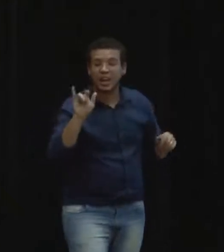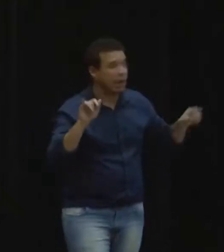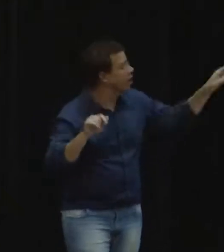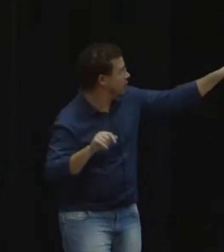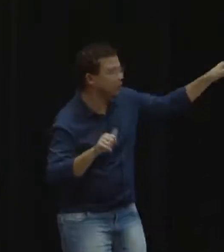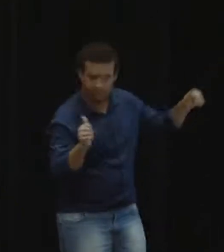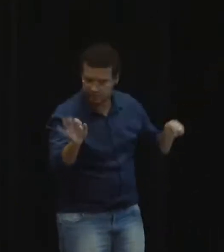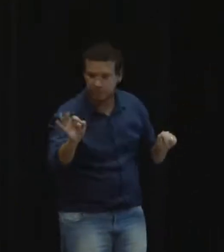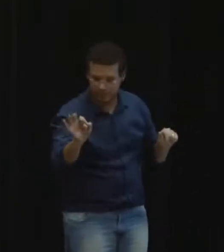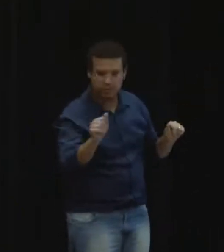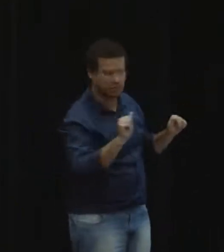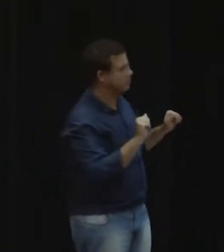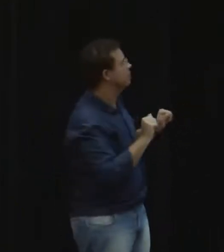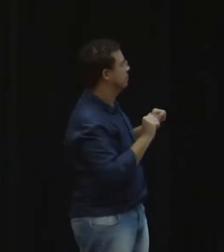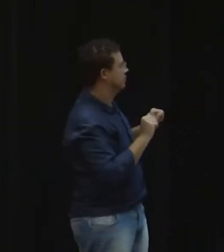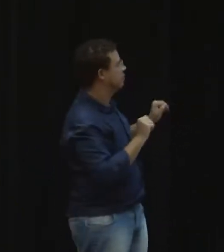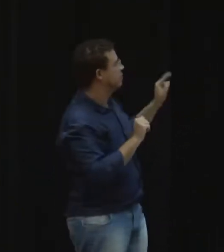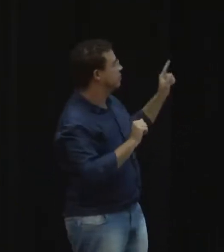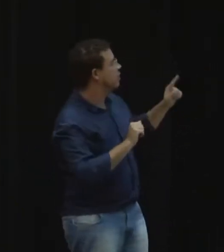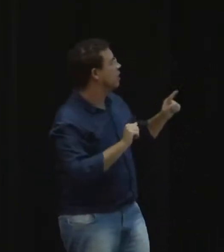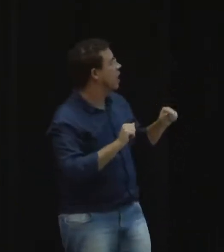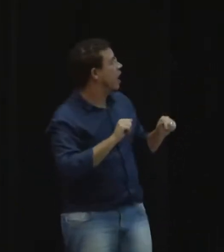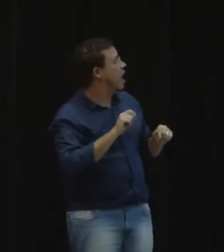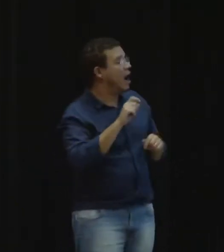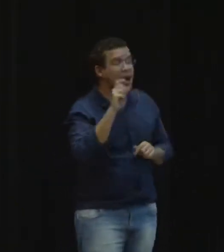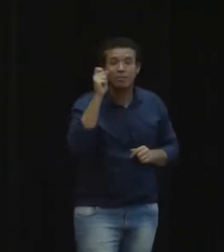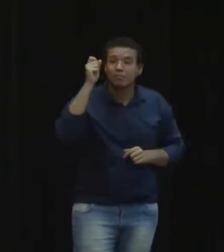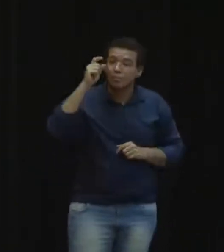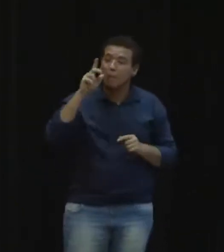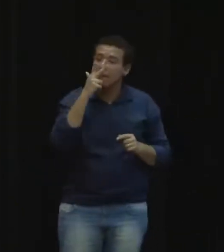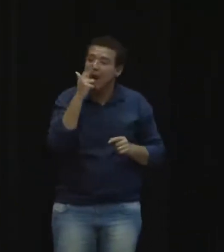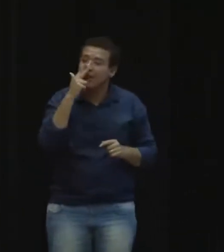de escolhas, o livre-arbítrio, fazer uso do livre-arbítrio.